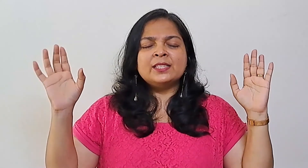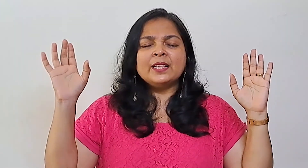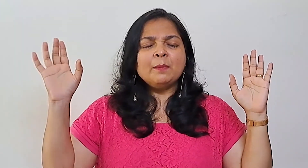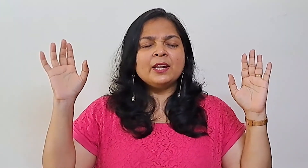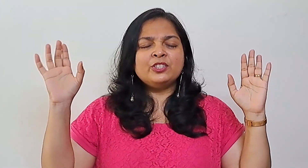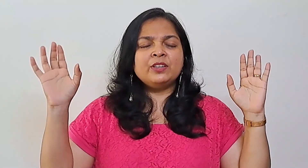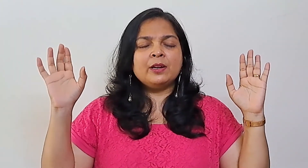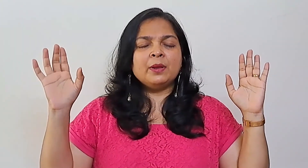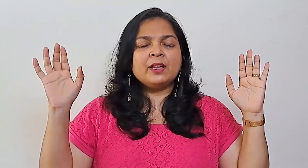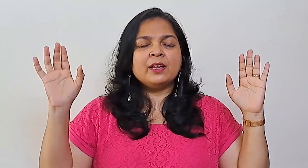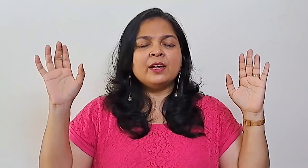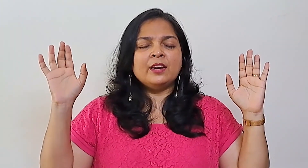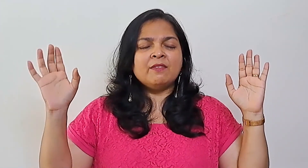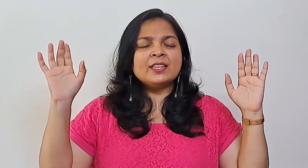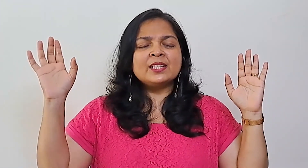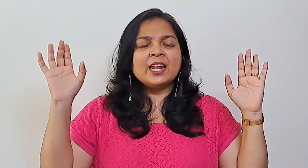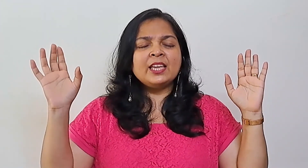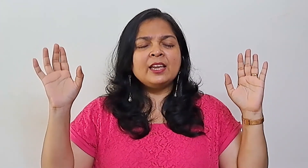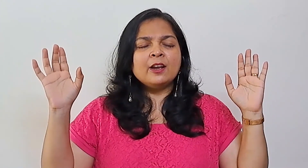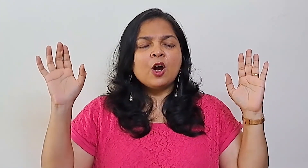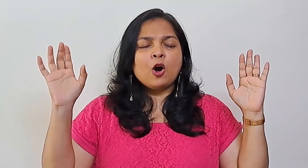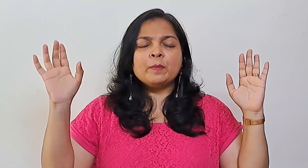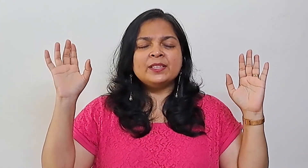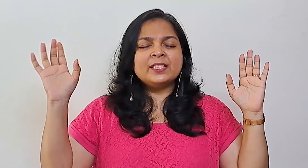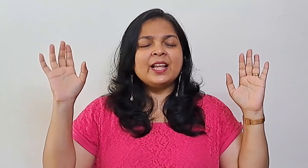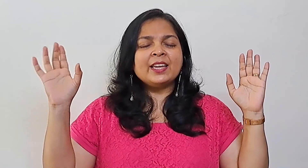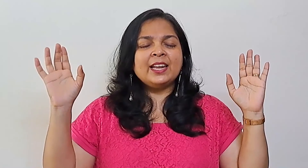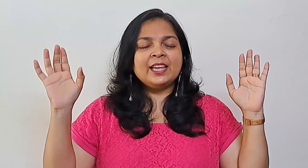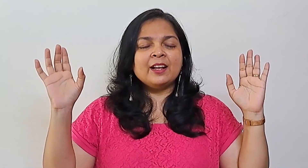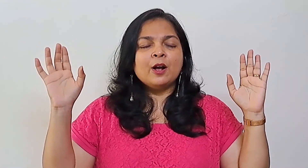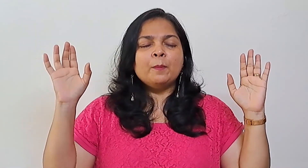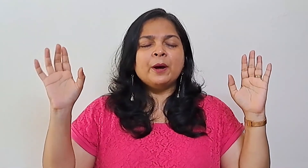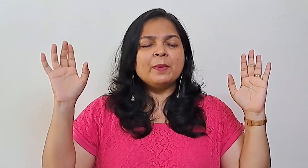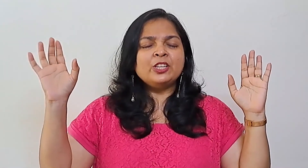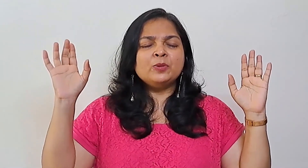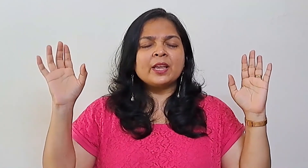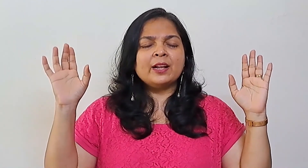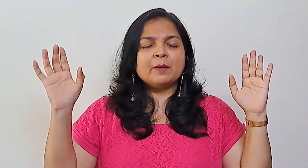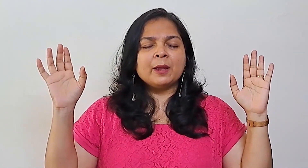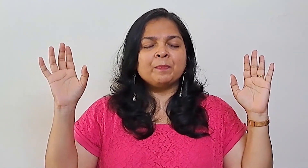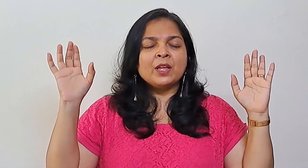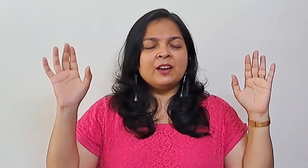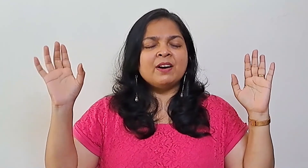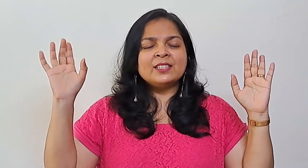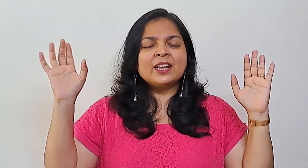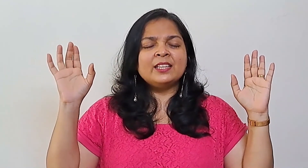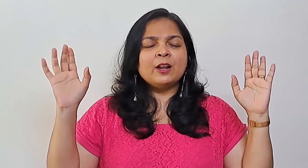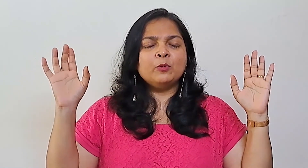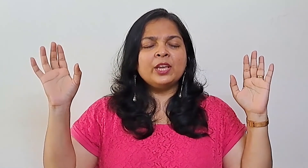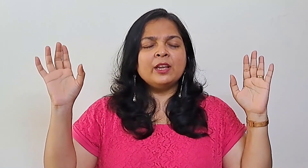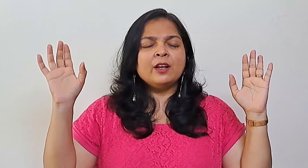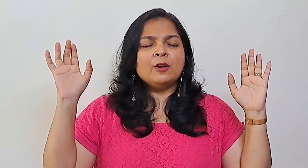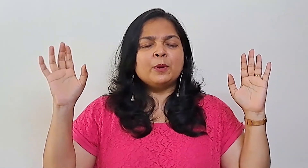ਕਰੁਣਾ ਸਦਾ ਮੇਰੇ ਜੀਵਨ ਵਿੱਚ ਨਿਵਾਸ ਕਰੇਗੀ ਅਤੇ ਮੈਂ ਸਦਾ ਦੇ ਲਈ ਪਰਮੇਸ਼ਵਰ ਦੇ ਘਰ ਵਿੱਚ ਨਿਵਾਸ